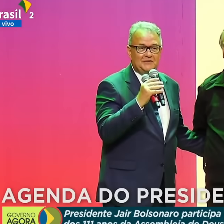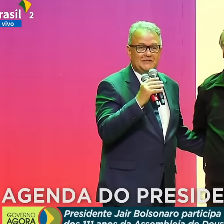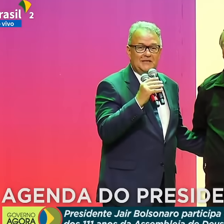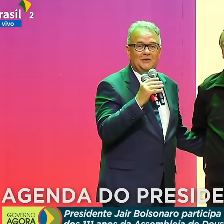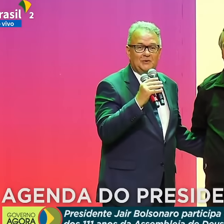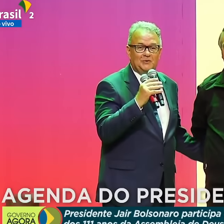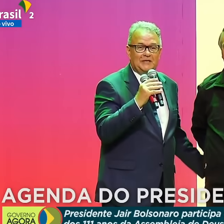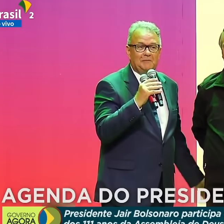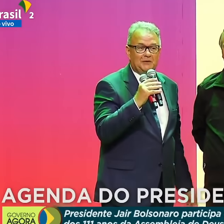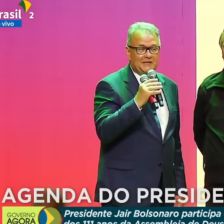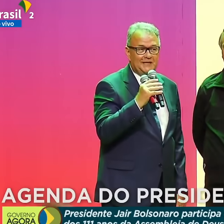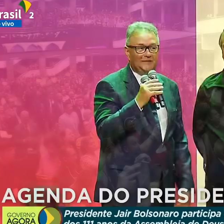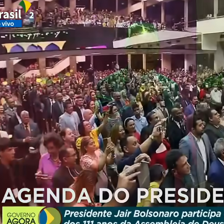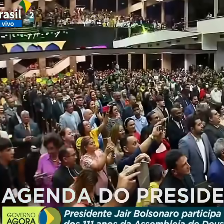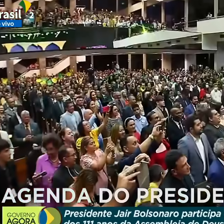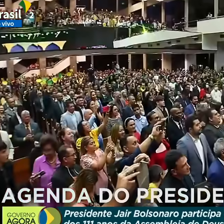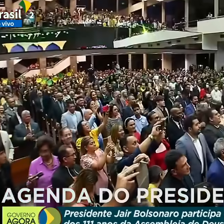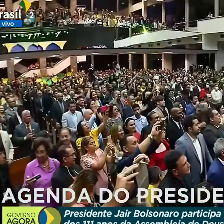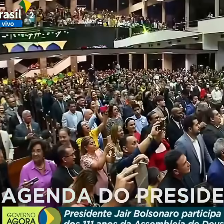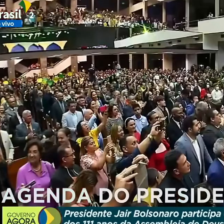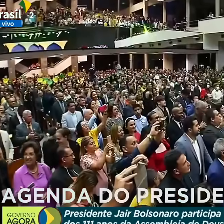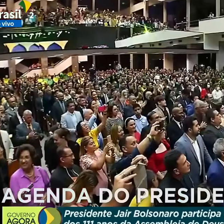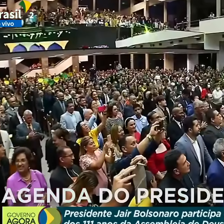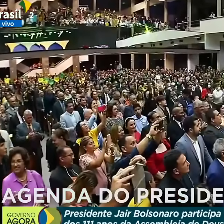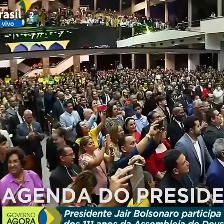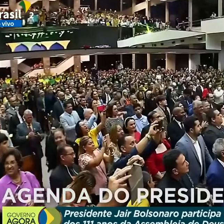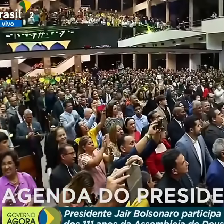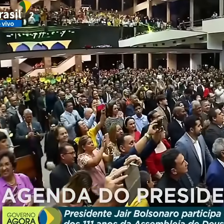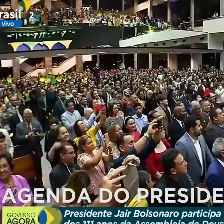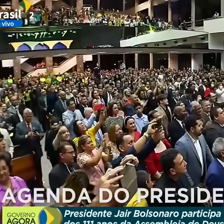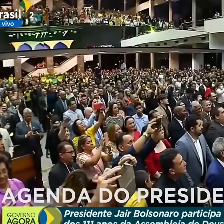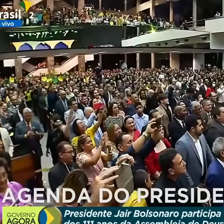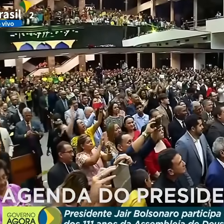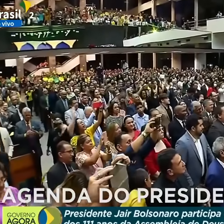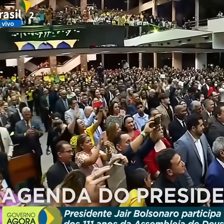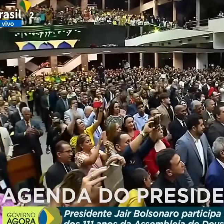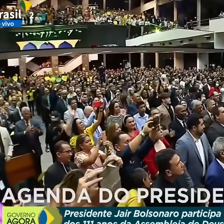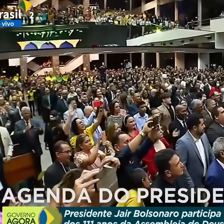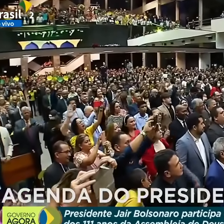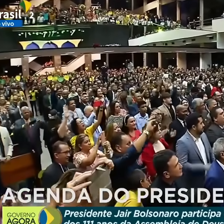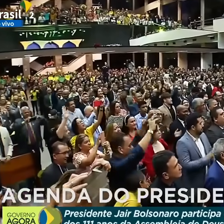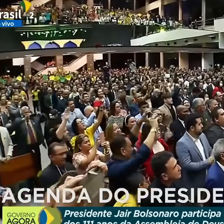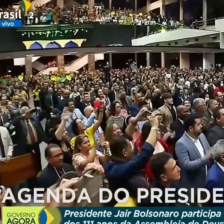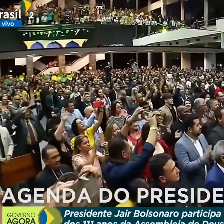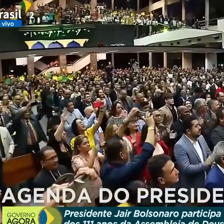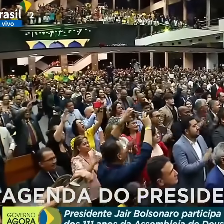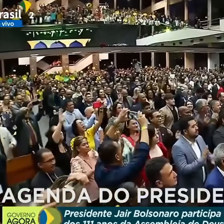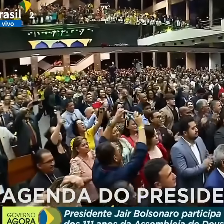possível, dizendo tudo o que poderia dizer, não ofendem a igreja.